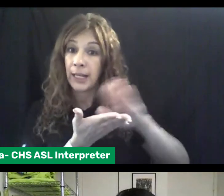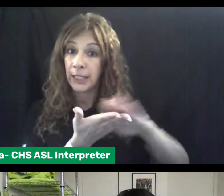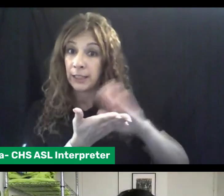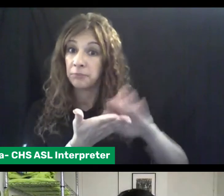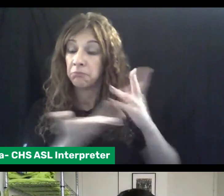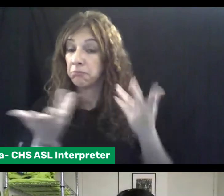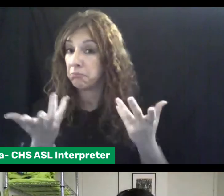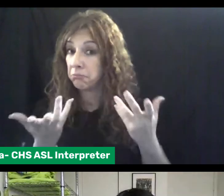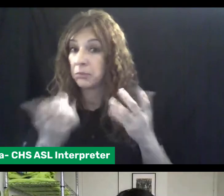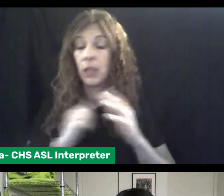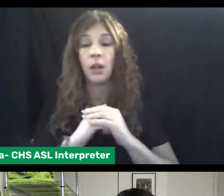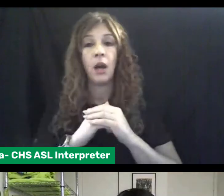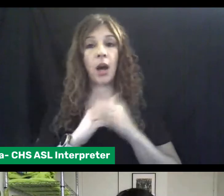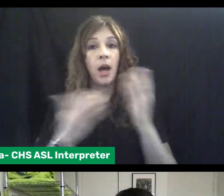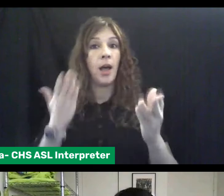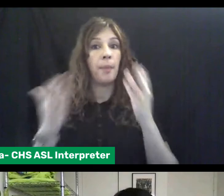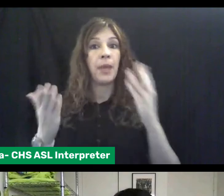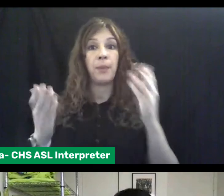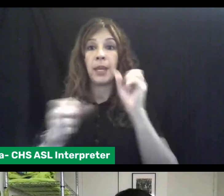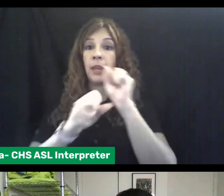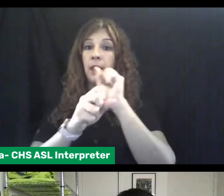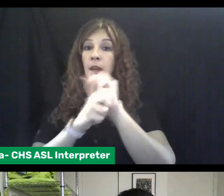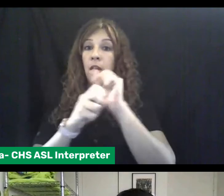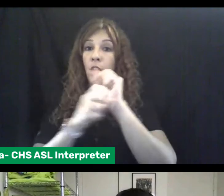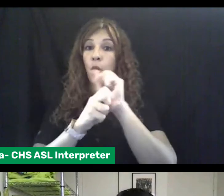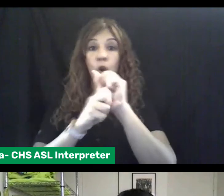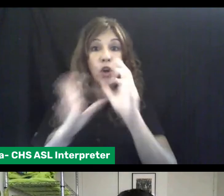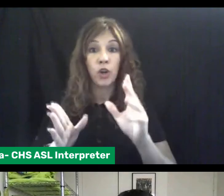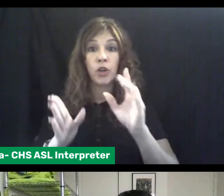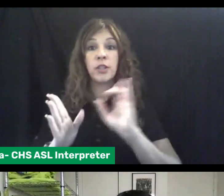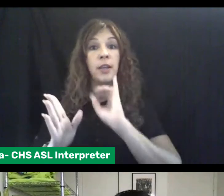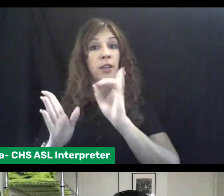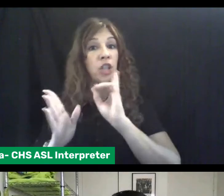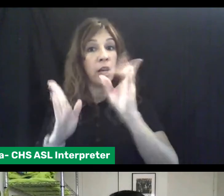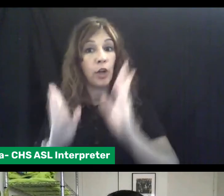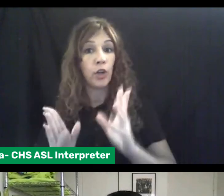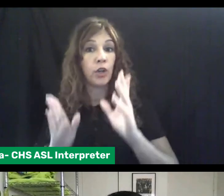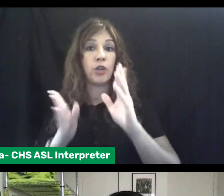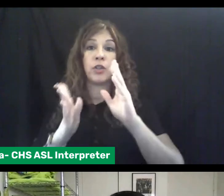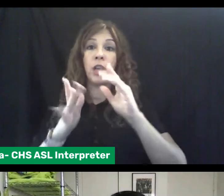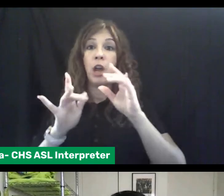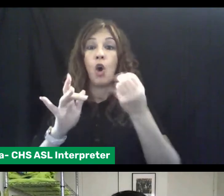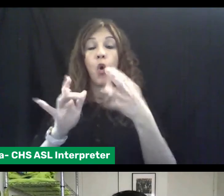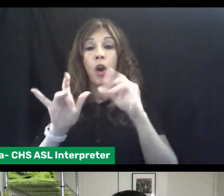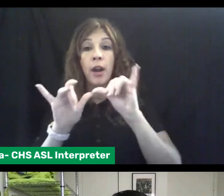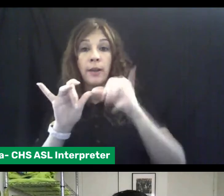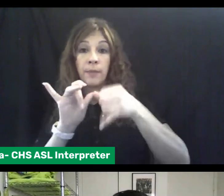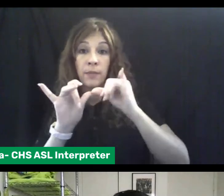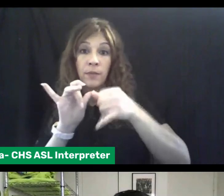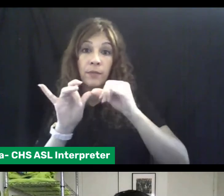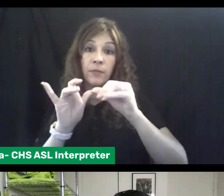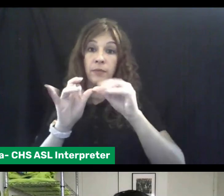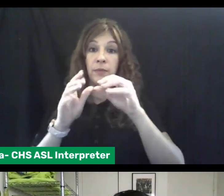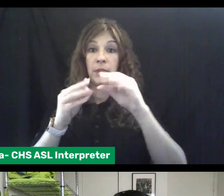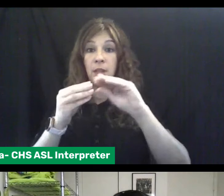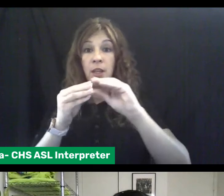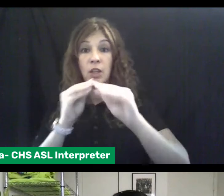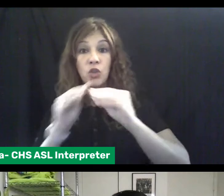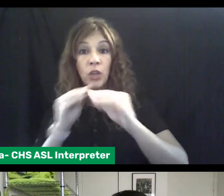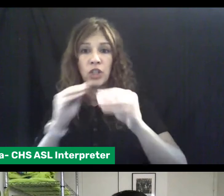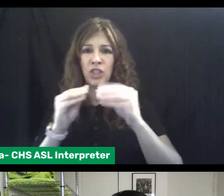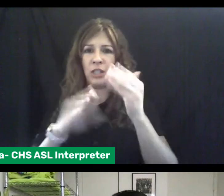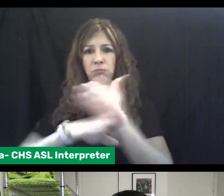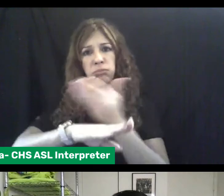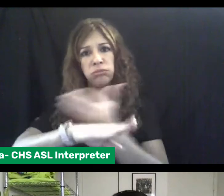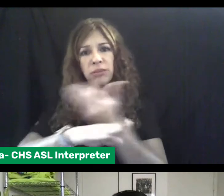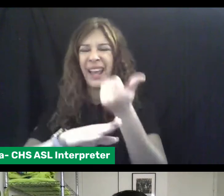no sé, de trabajadores de mantenimiento, sobre todo cuando hemos trabajado nosotros en el área de